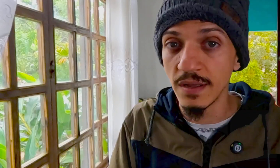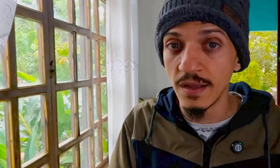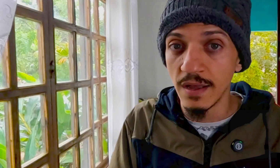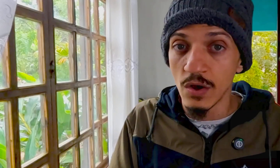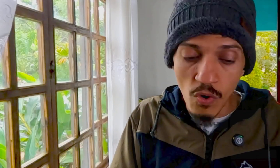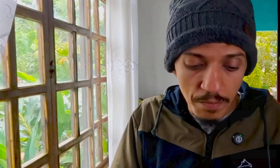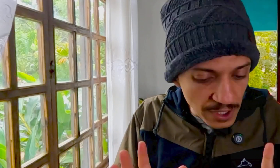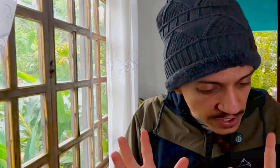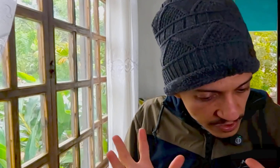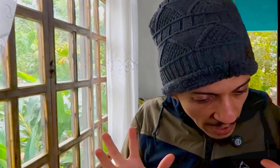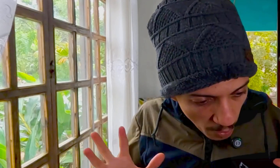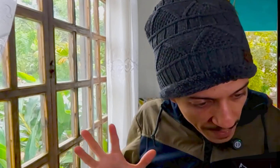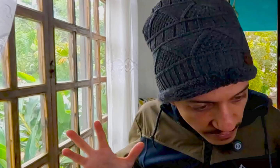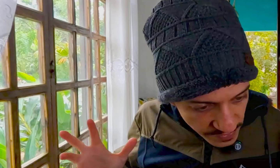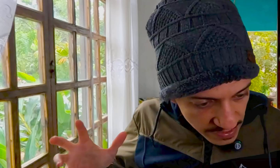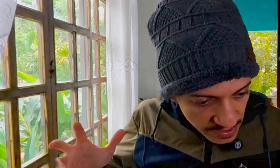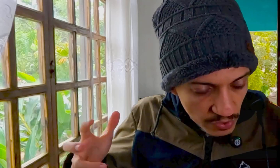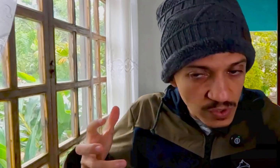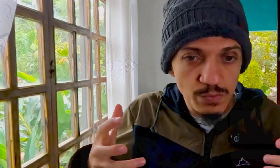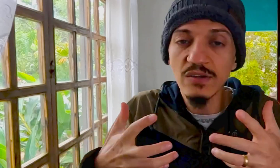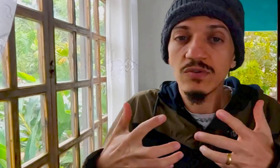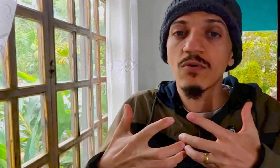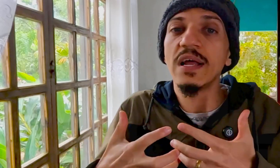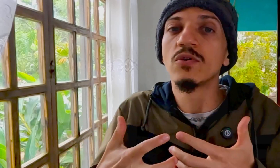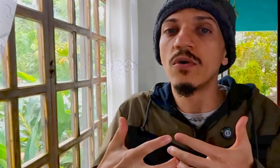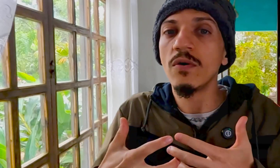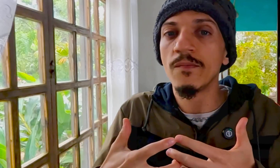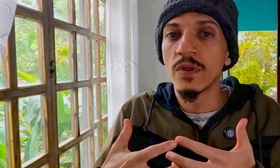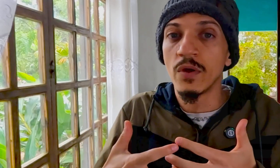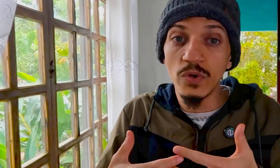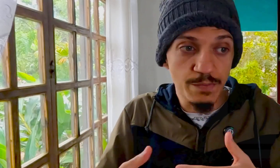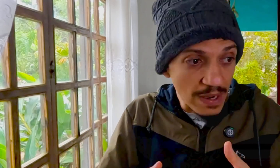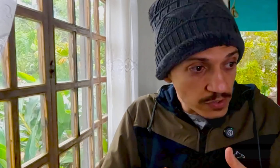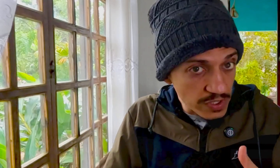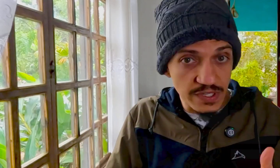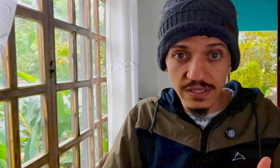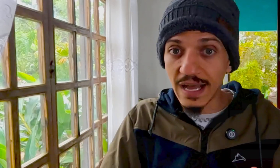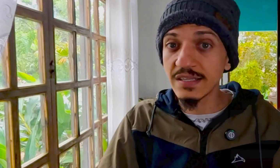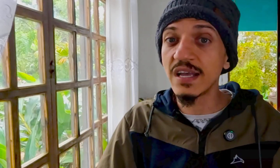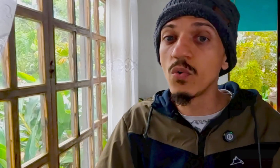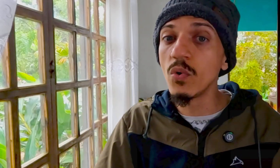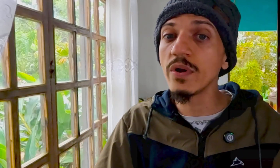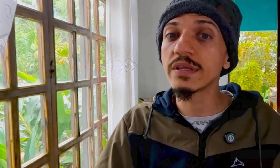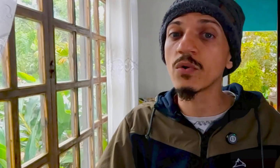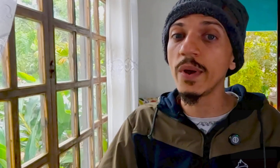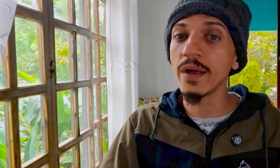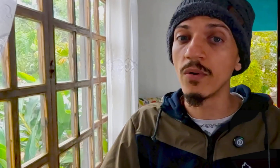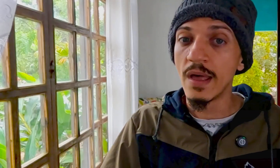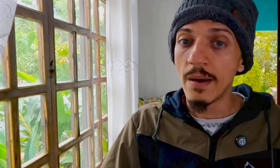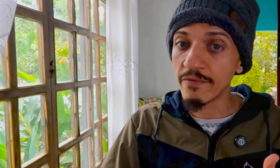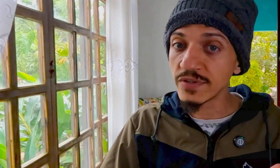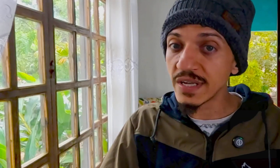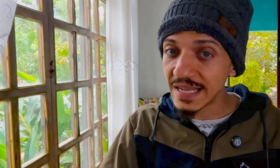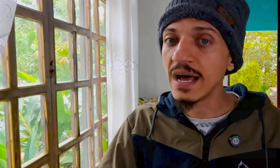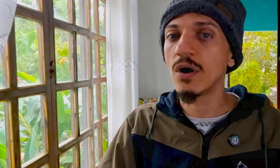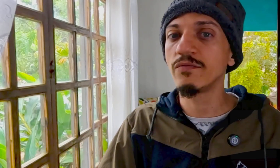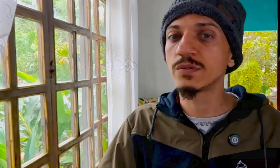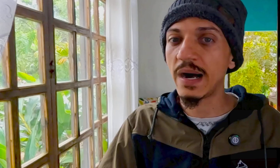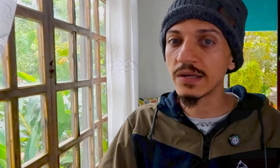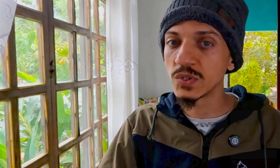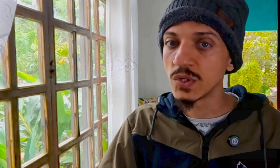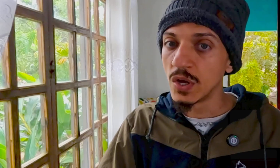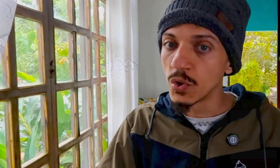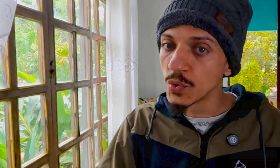Libras, com o objetivo de realmente você se sentir num espaço acolhedor, num espaço onde você está seguro e tranquilo para você dar